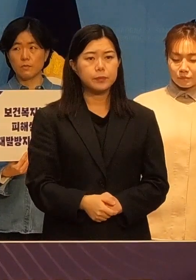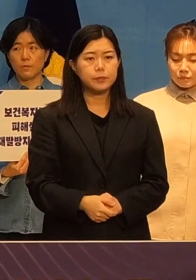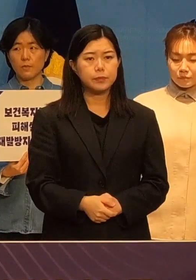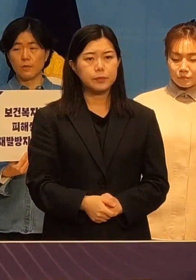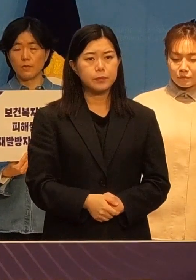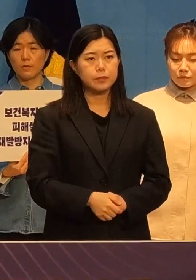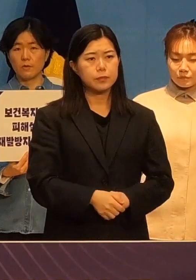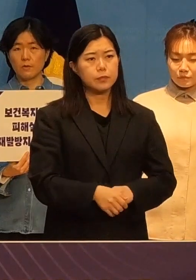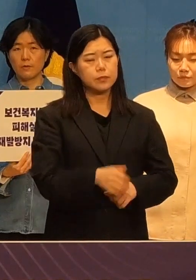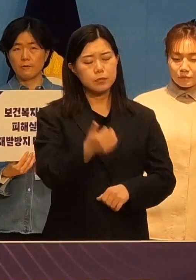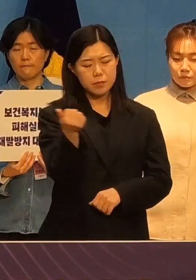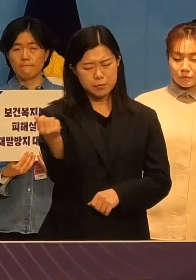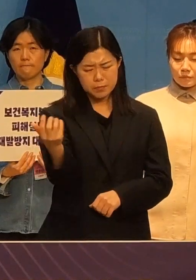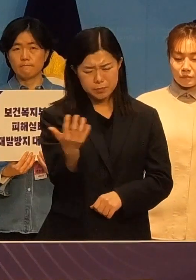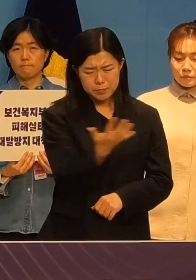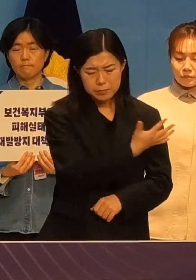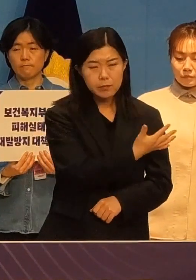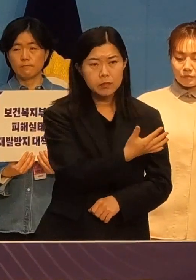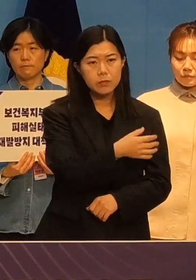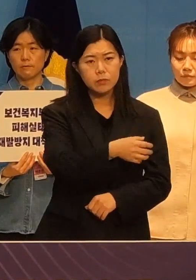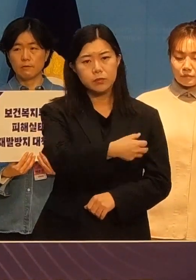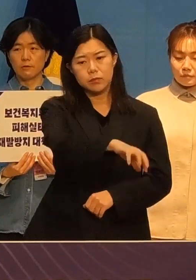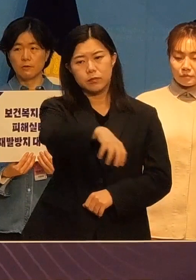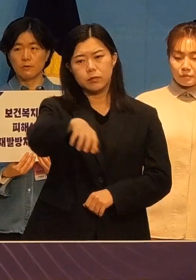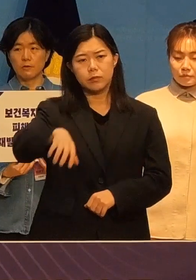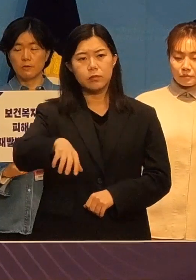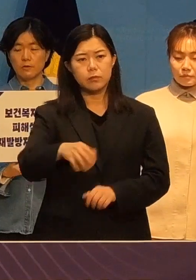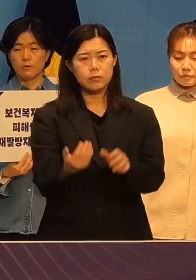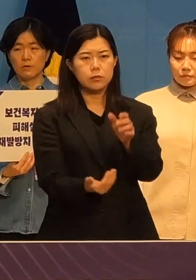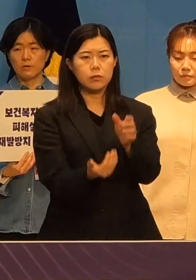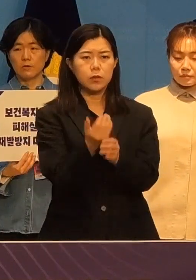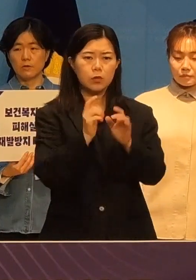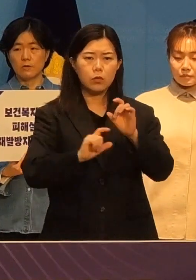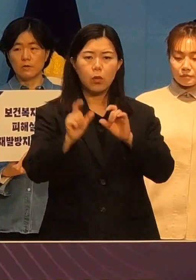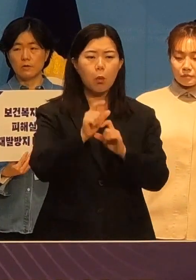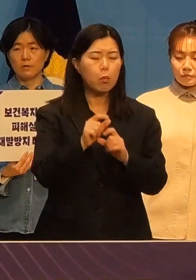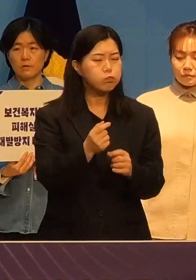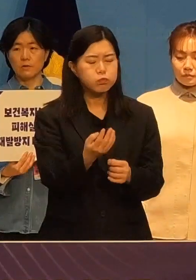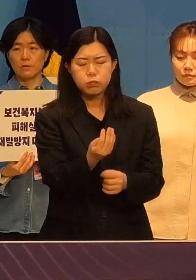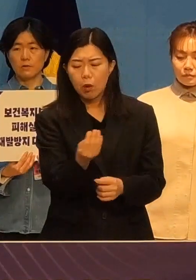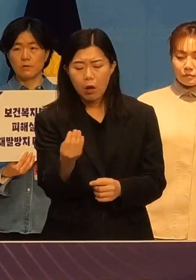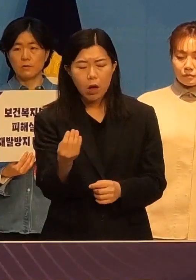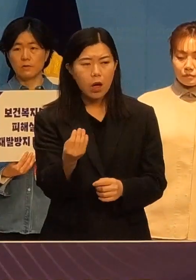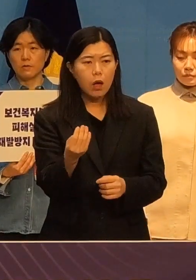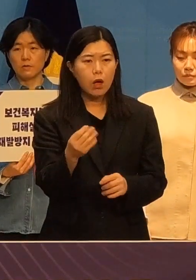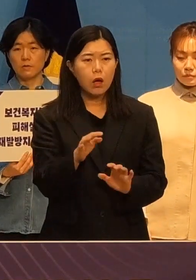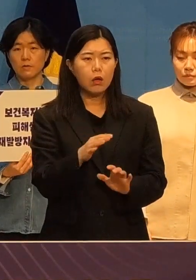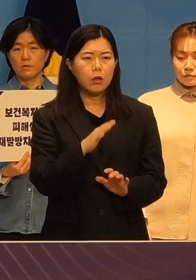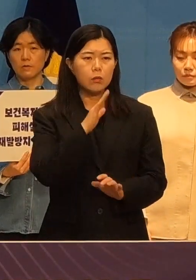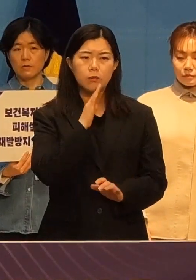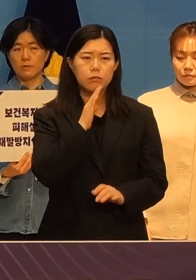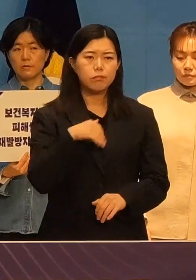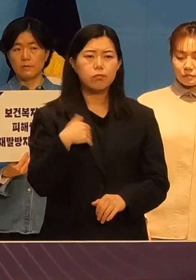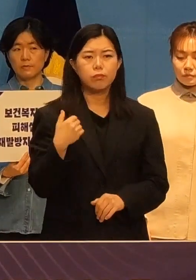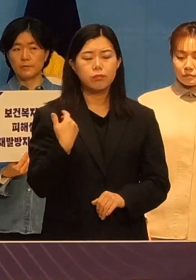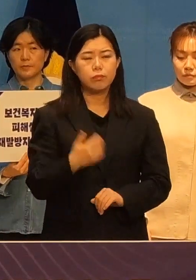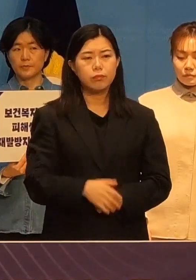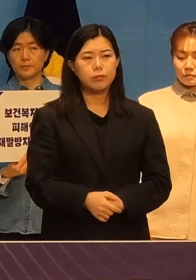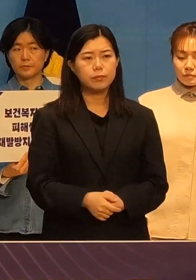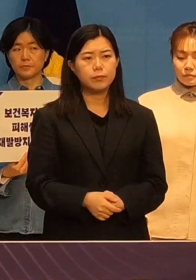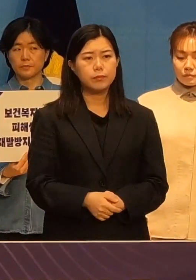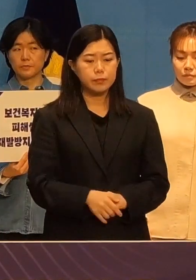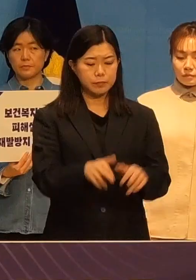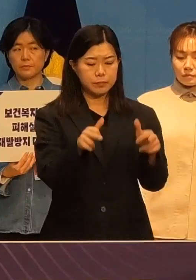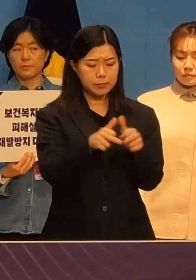제2, 제3의 동명원이 얼마나 더 있을지 우리는 짐작조차 할 수 없습니다.